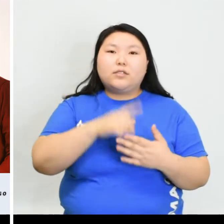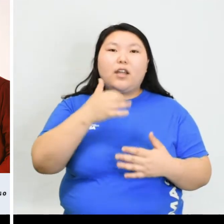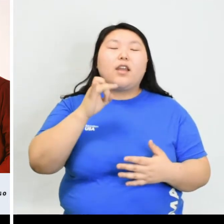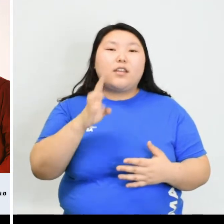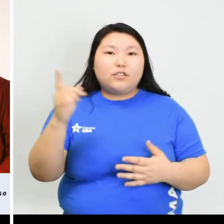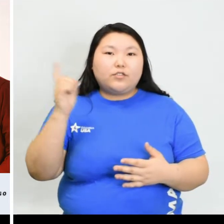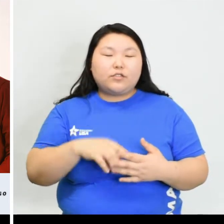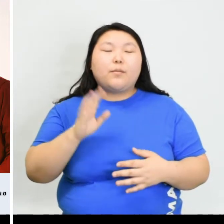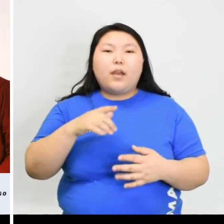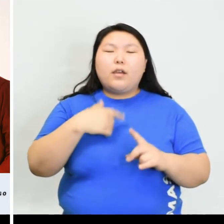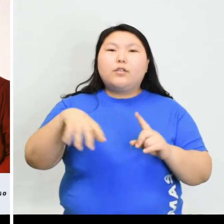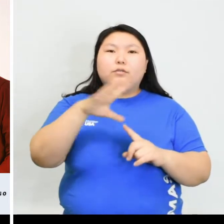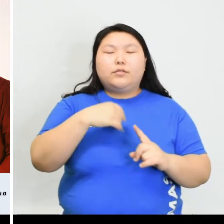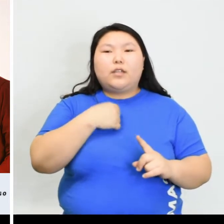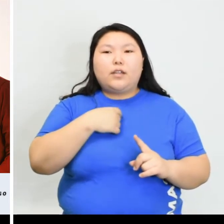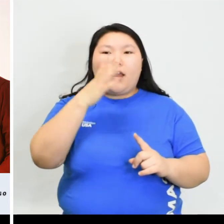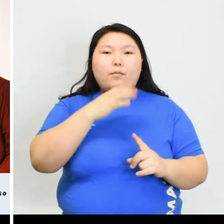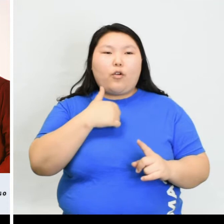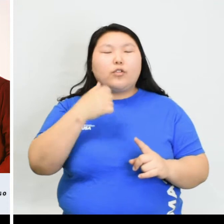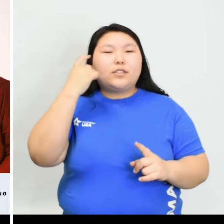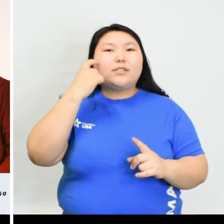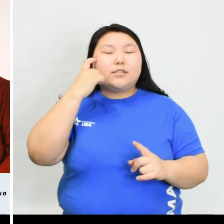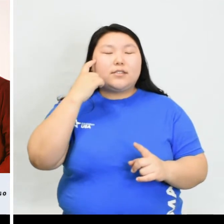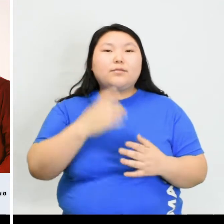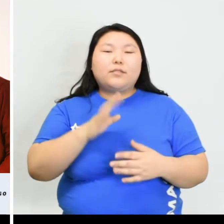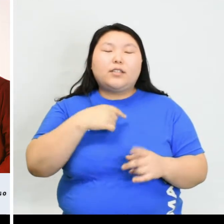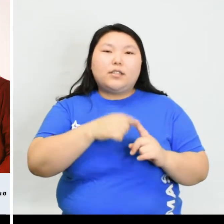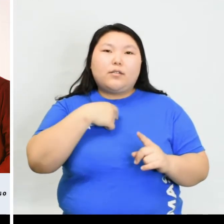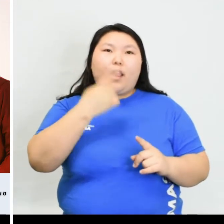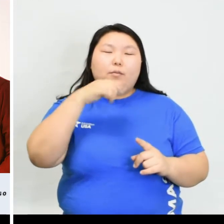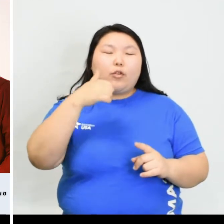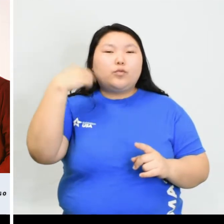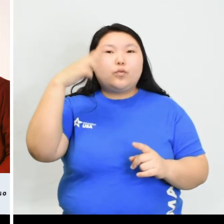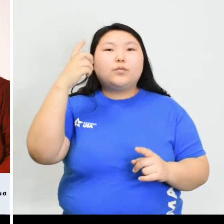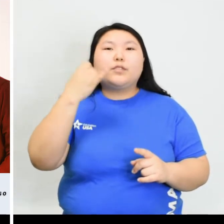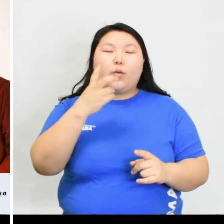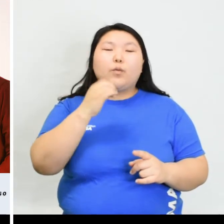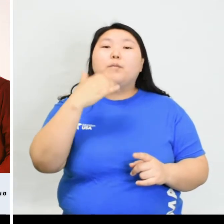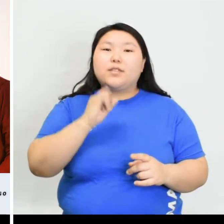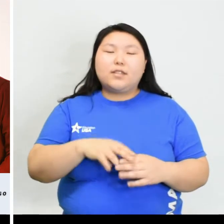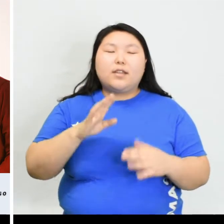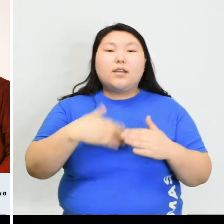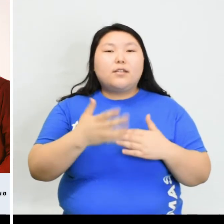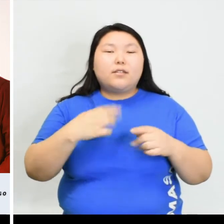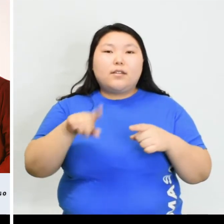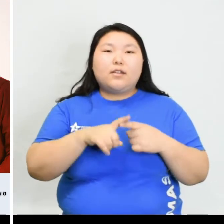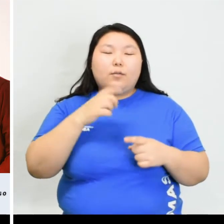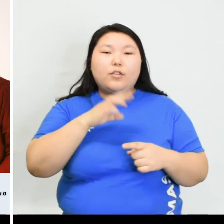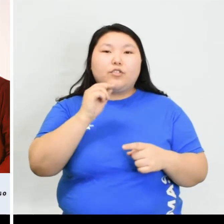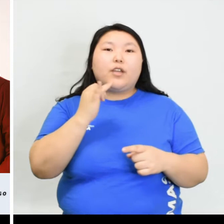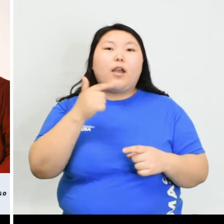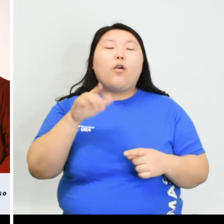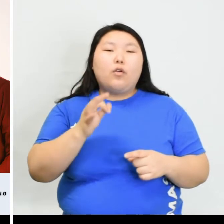грекэс ирсэн гэл тэр л надаа өгөлдөв да. Тийм одоо тэр л миний хамгийн тусвч байсан. Тэгээд дээрэс нь бас